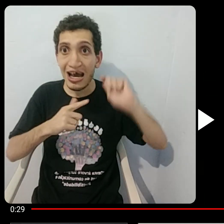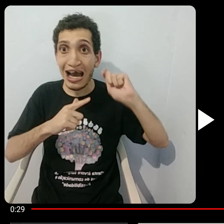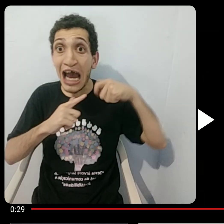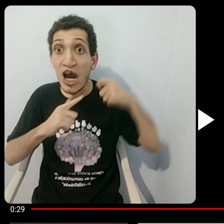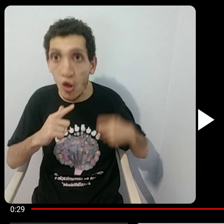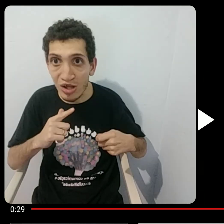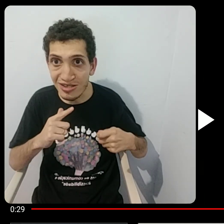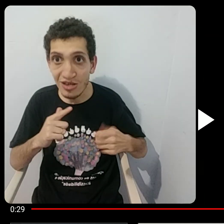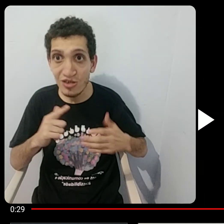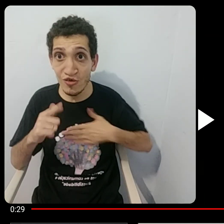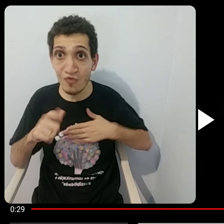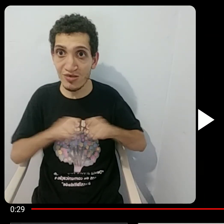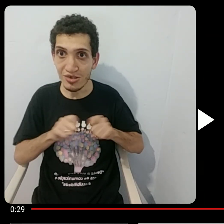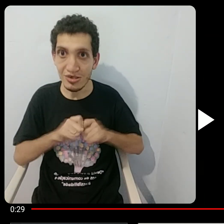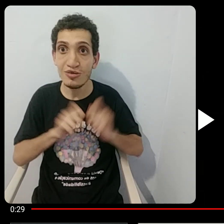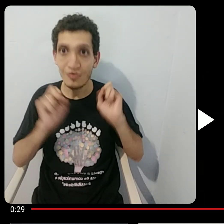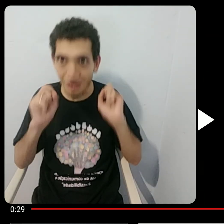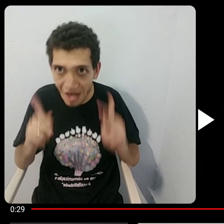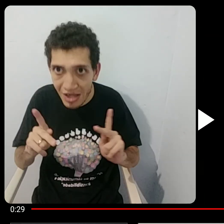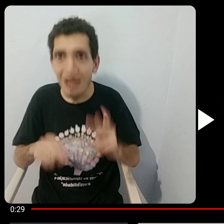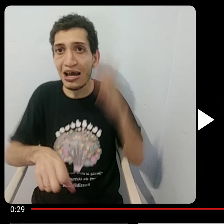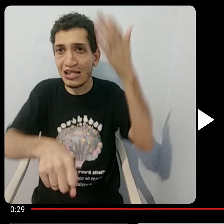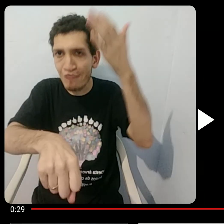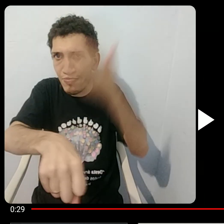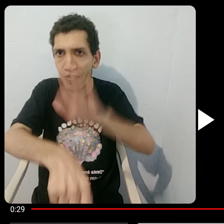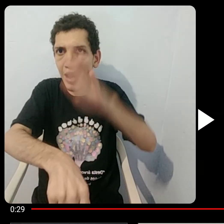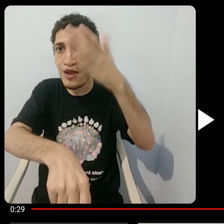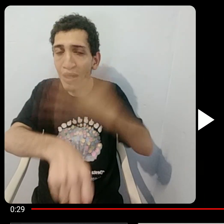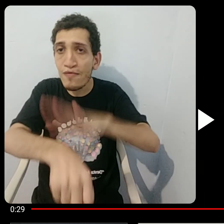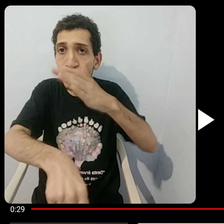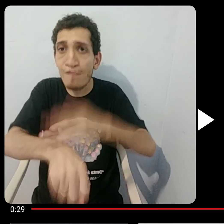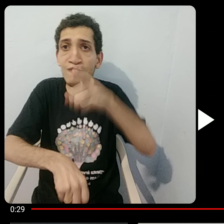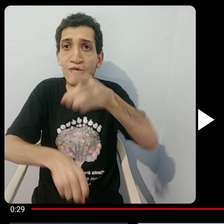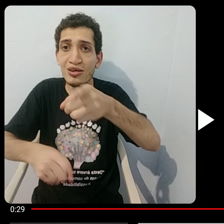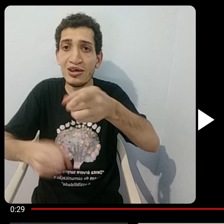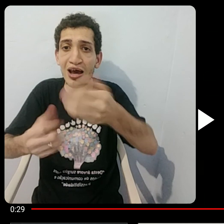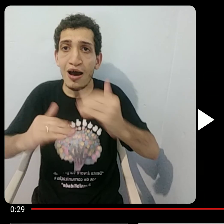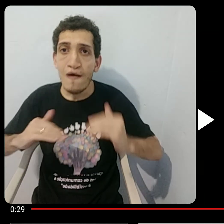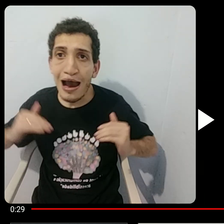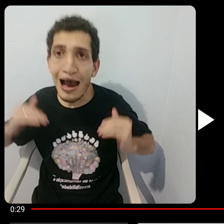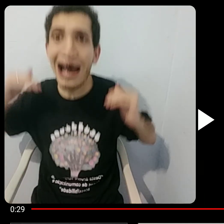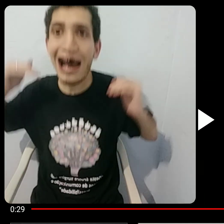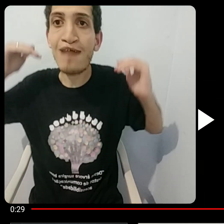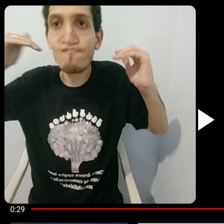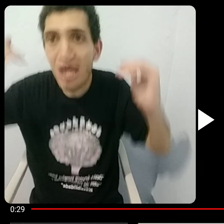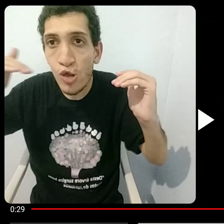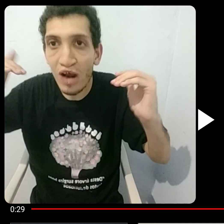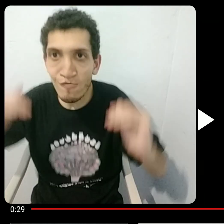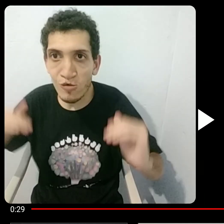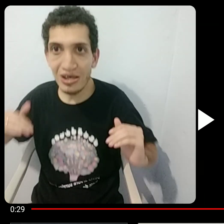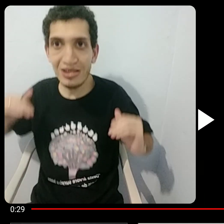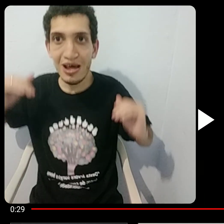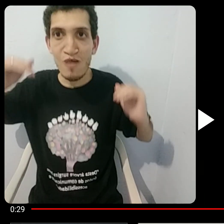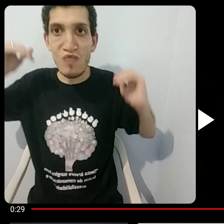a louça e o piso, ok? Aí você vai treinar, treinar, treinar para você melhorar, você ir dar um